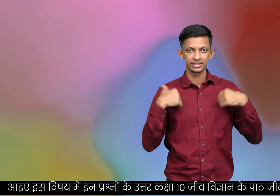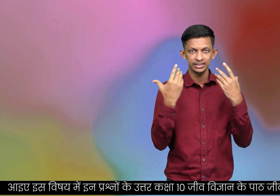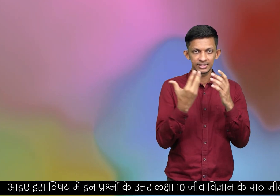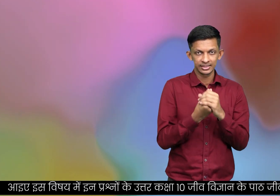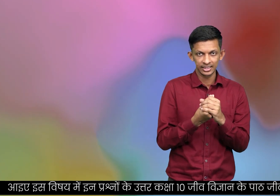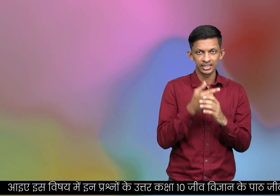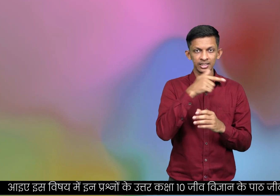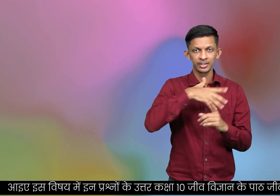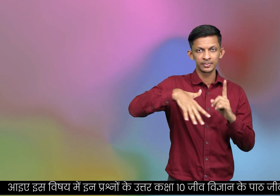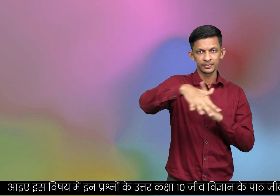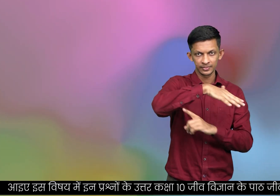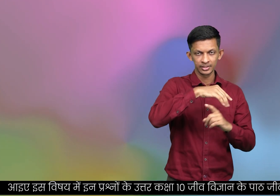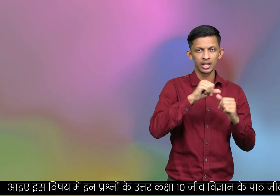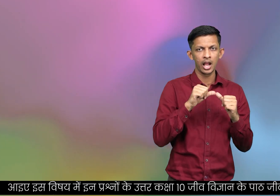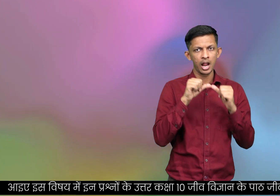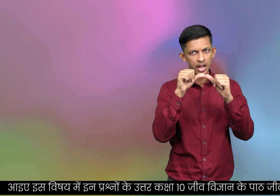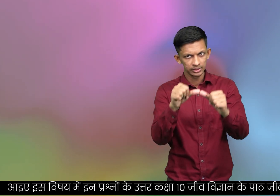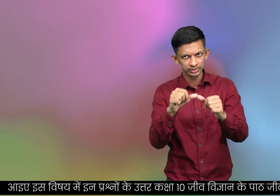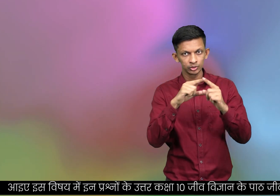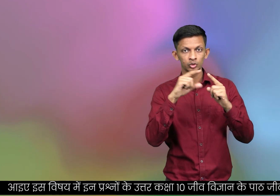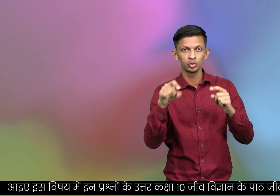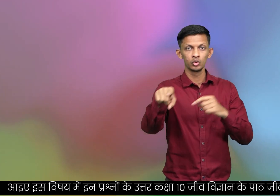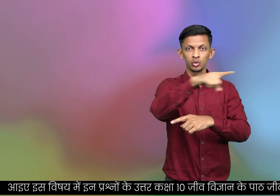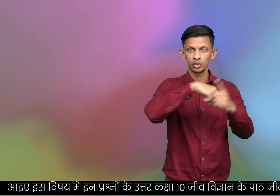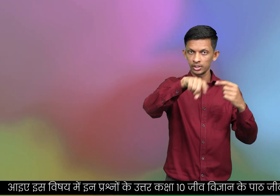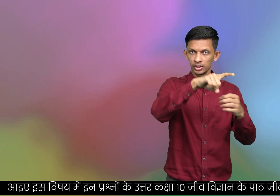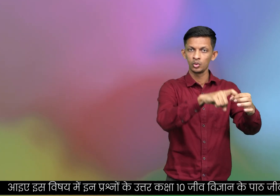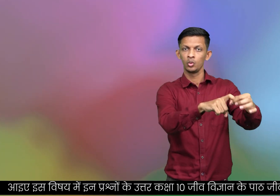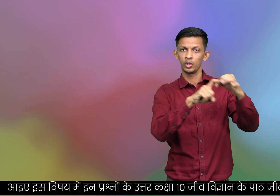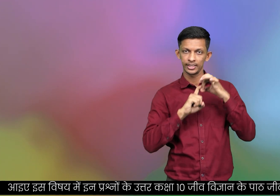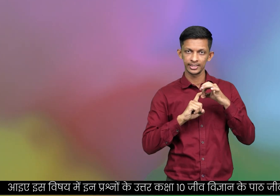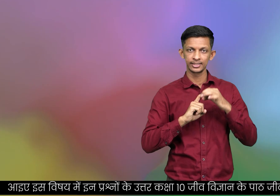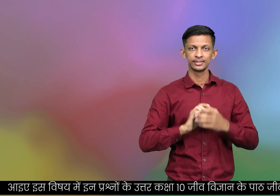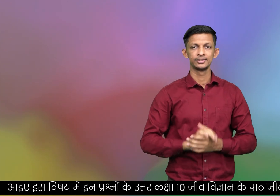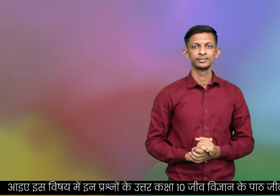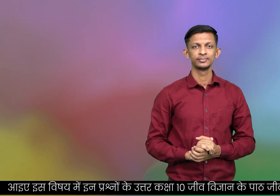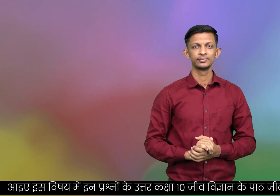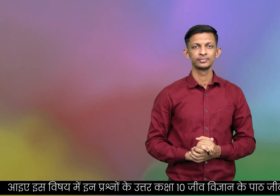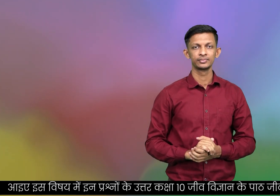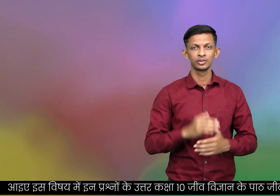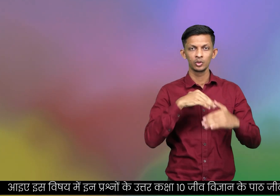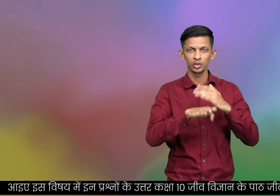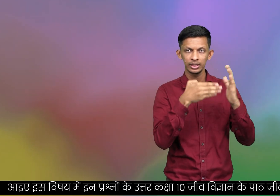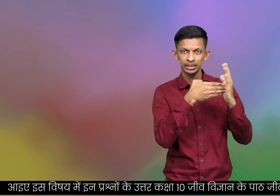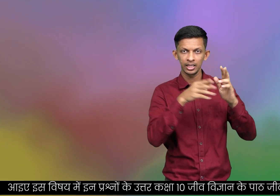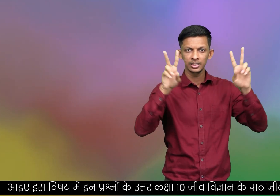विशेष में इन प्रश्नों के उत्तर कक्षा 10वीं विज्ञान के पाठ जीव